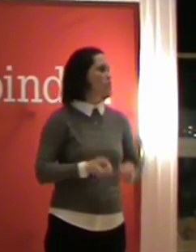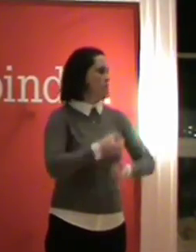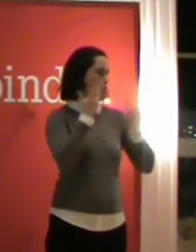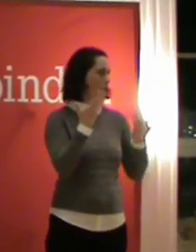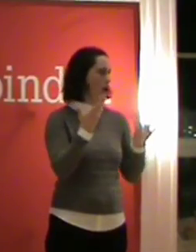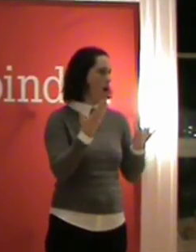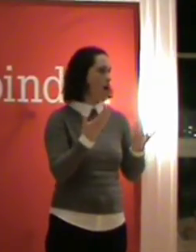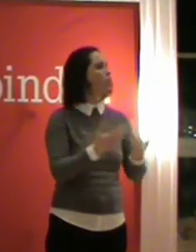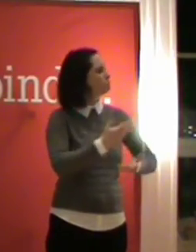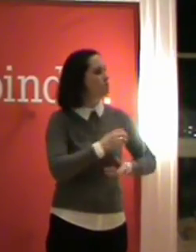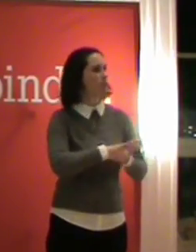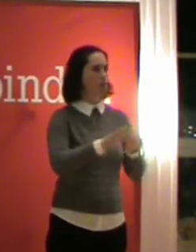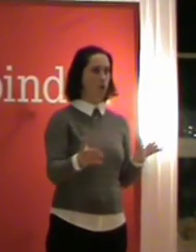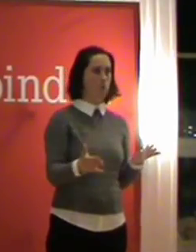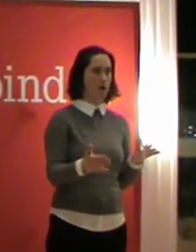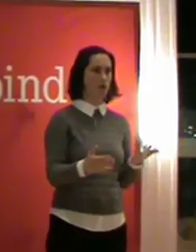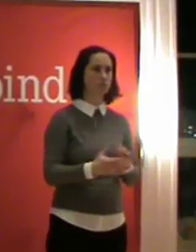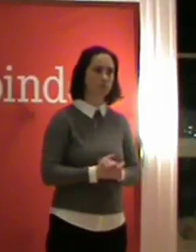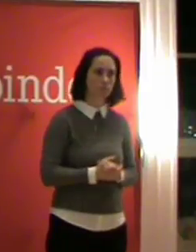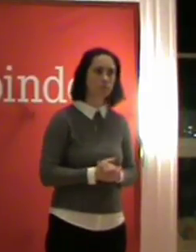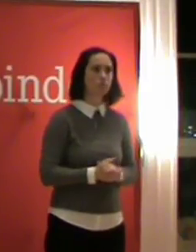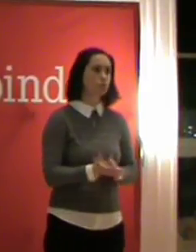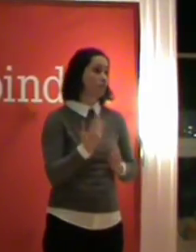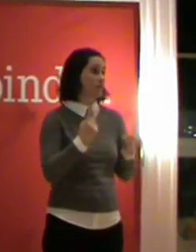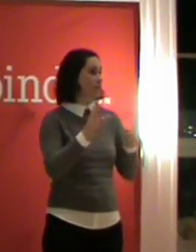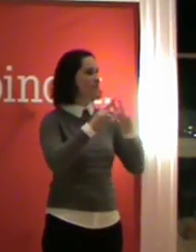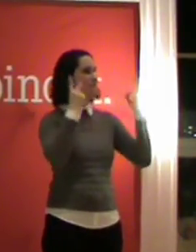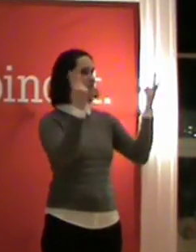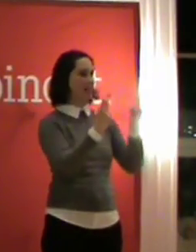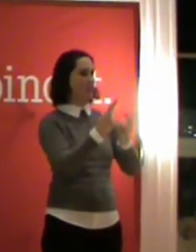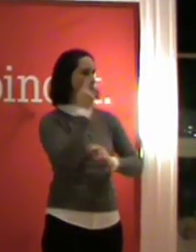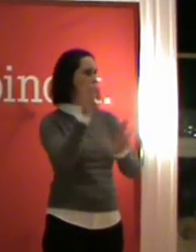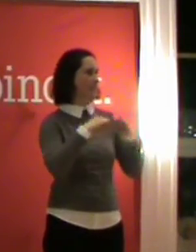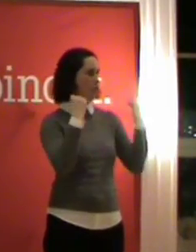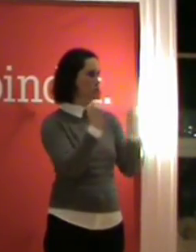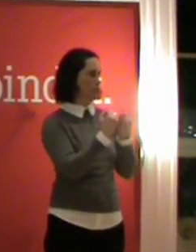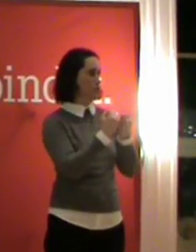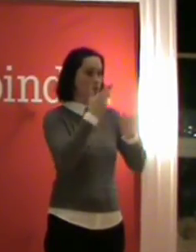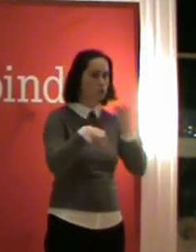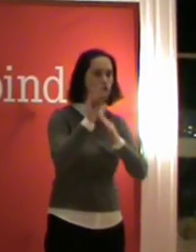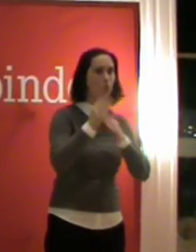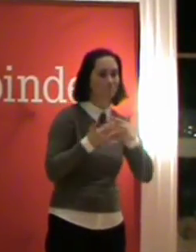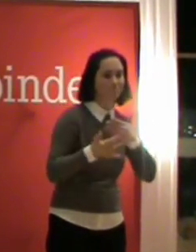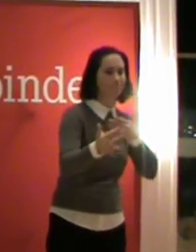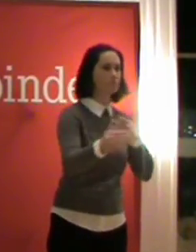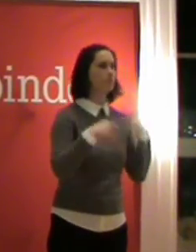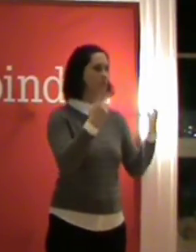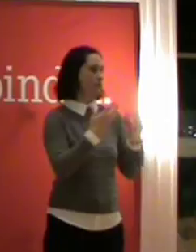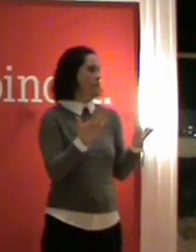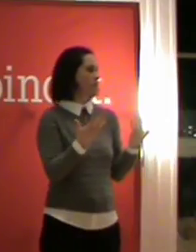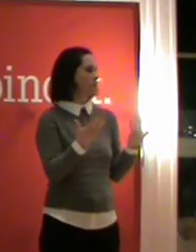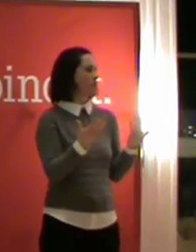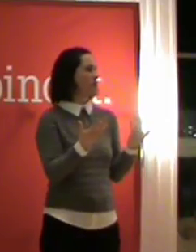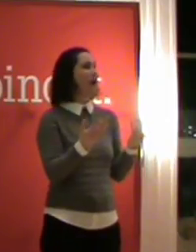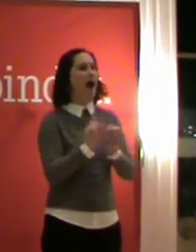Und diese Klarheit ist vor dem Hintergrund der Weltsituation, die wir vor uns haben, liegt sie auf der Hand. Wir brauchen eine